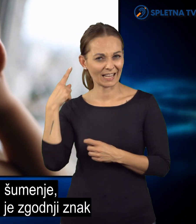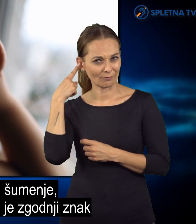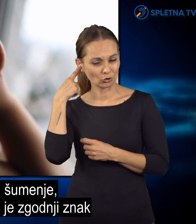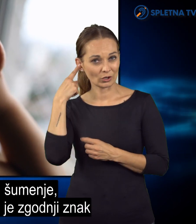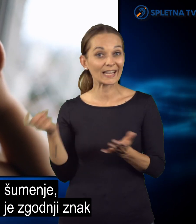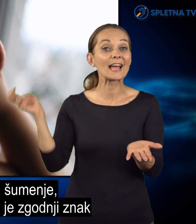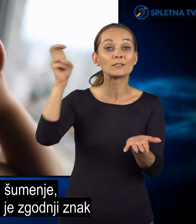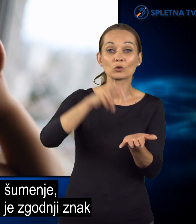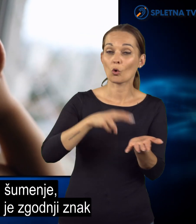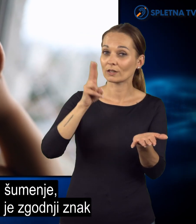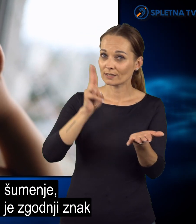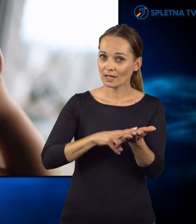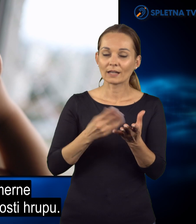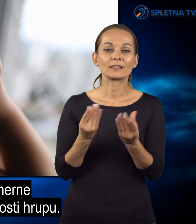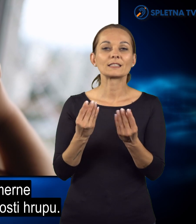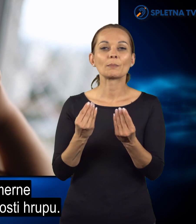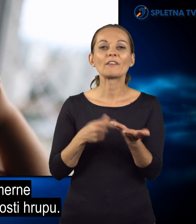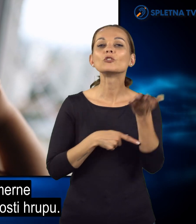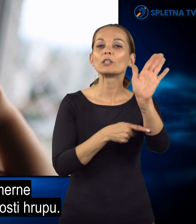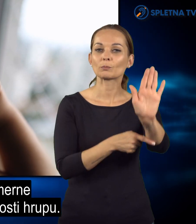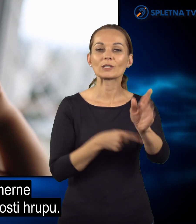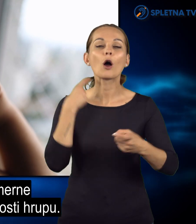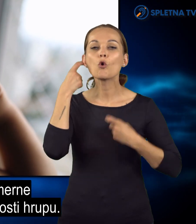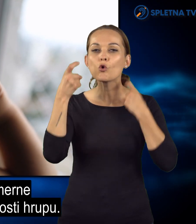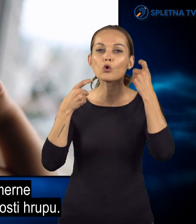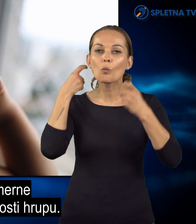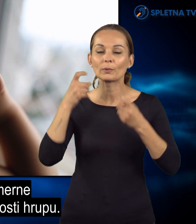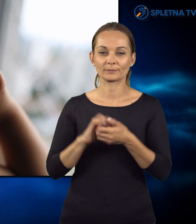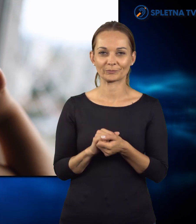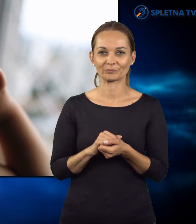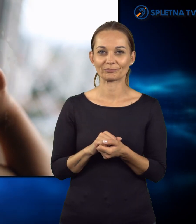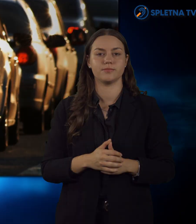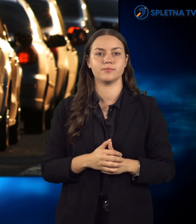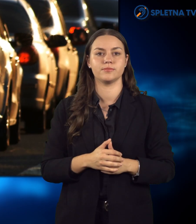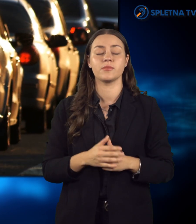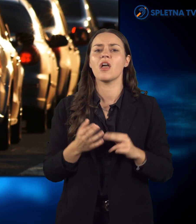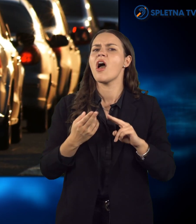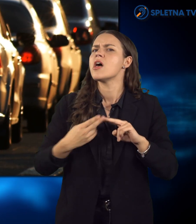en zgodnji znak prekomerne izpostavljenosti hrupu.